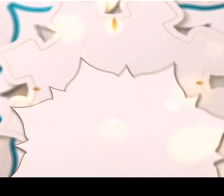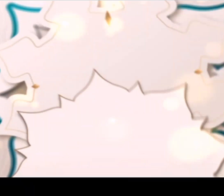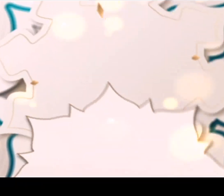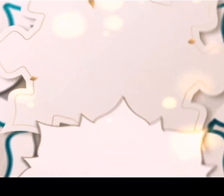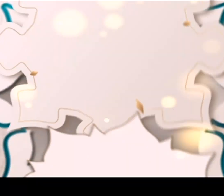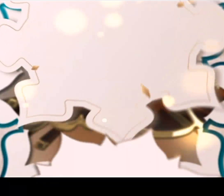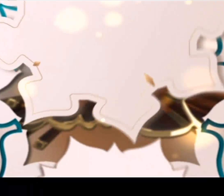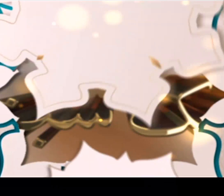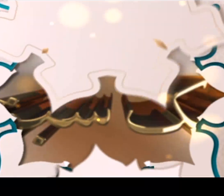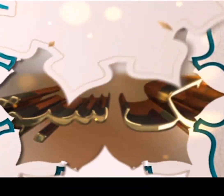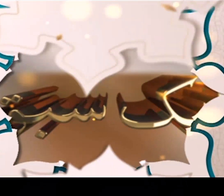واقعات سے،